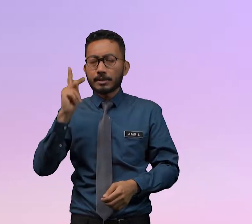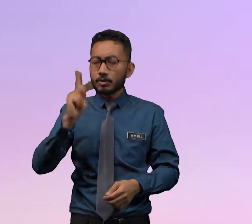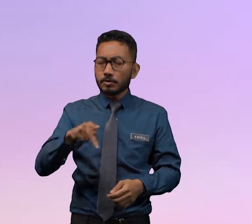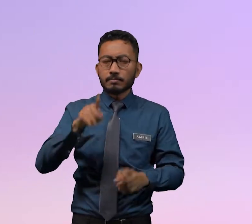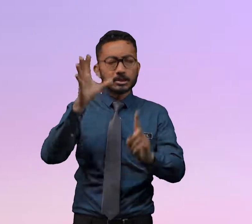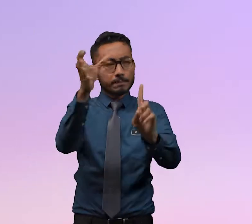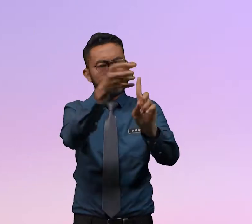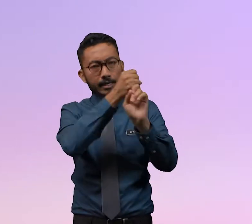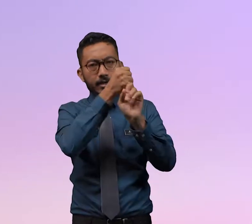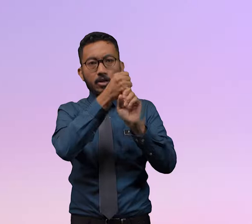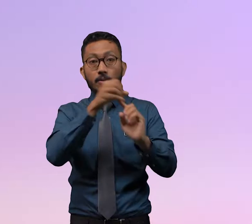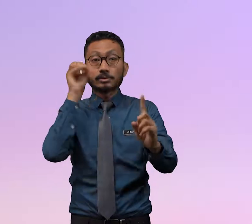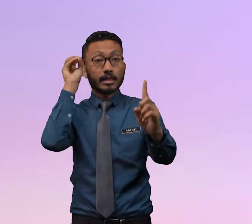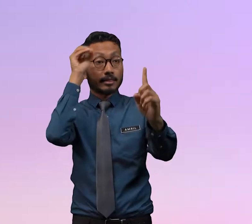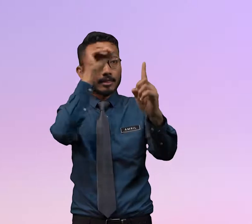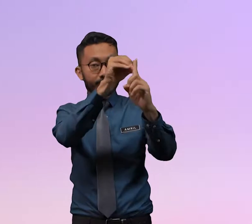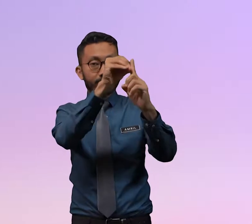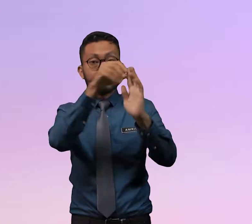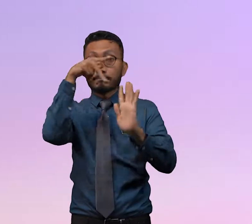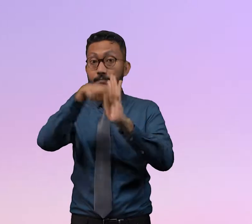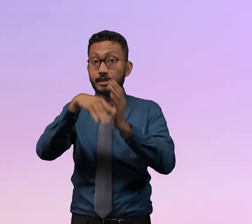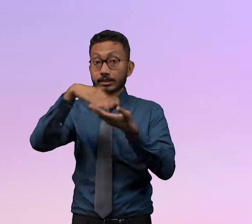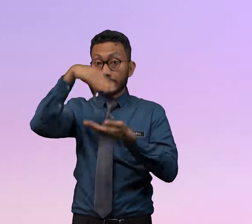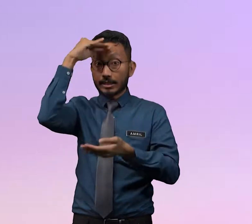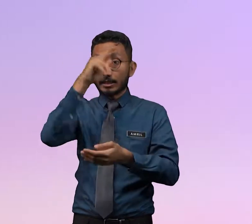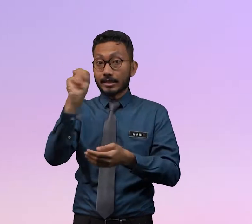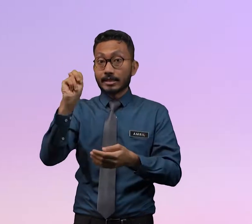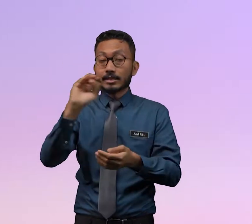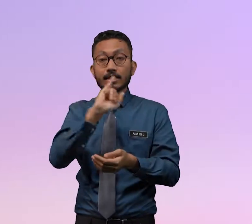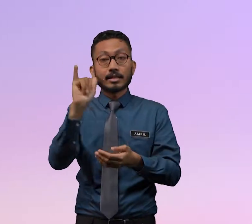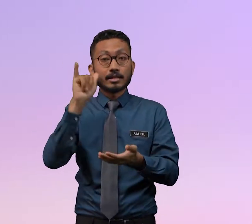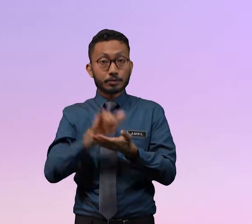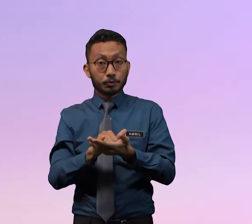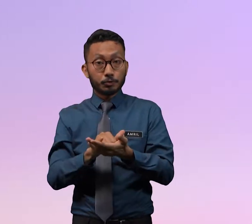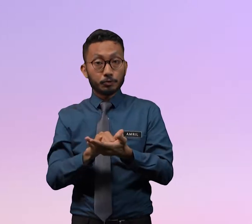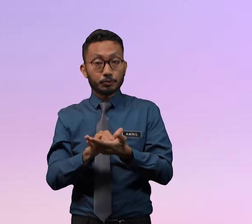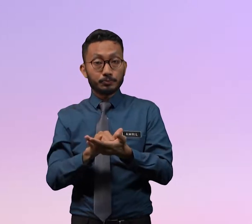perlu mencapai objektif pembelajaran yaitu